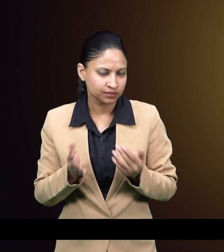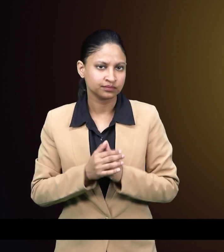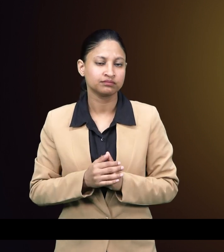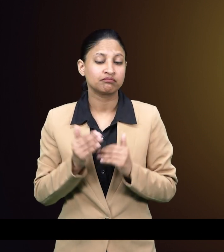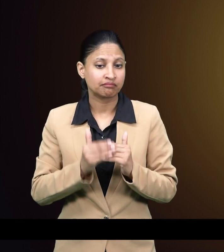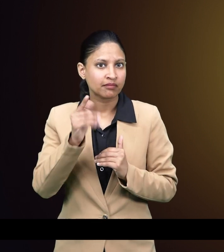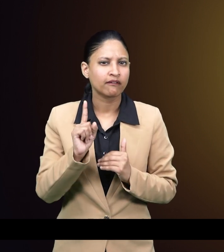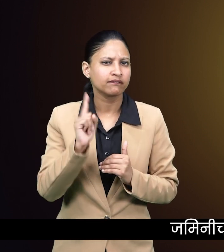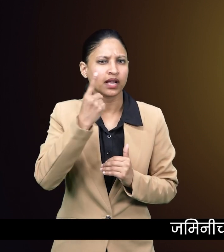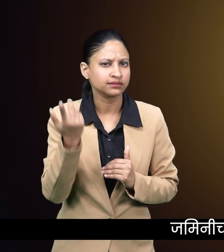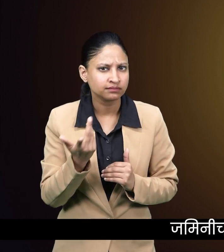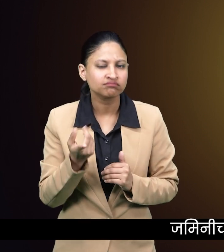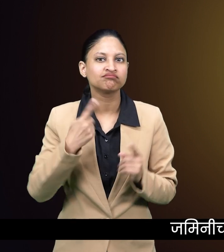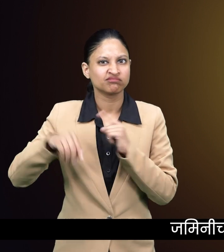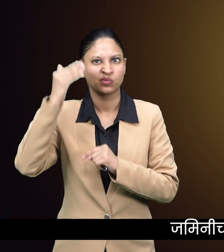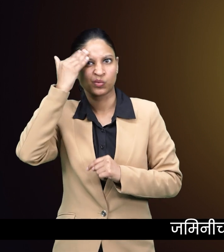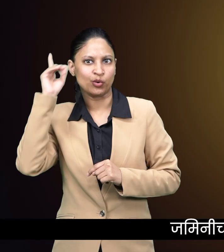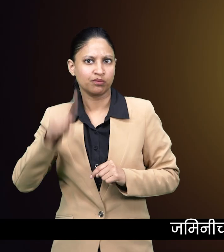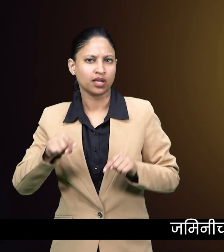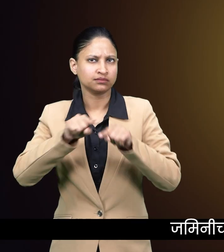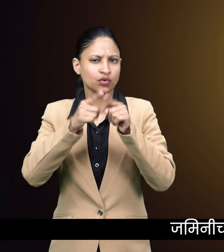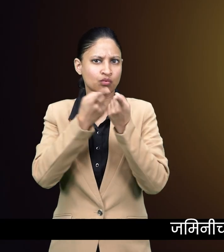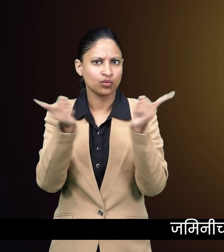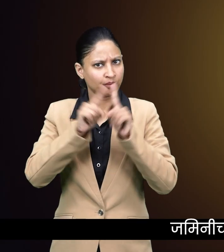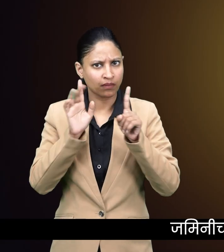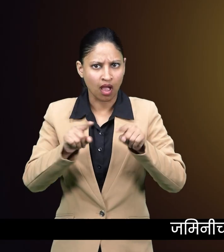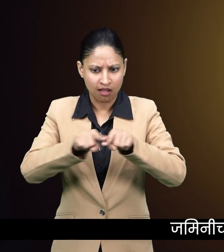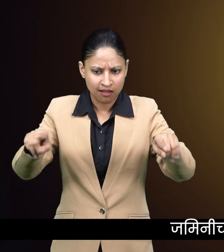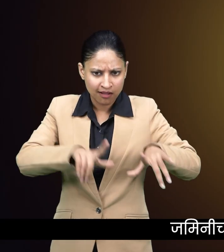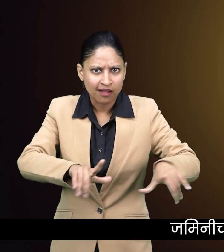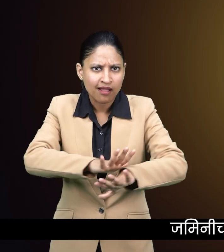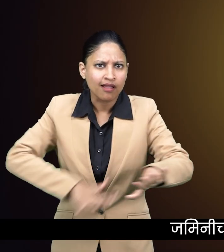सोल्युशन: टप्पा 1 जमिनीची जागा किती मोठी आहे ते शोधूया.